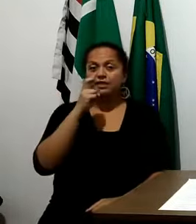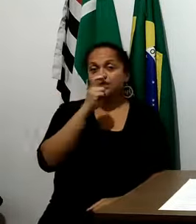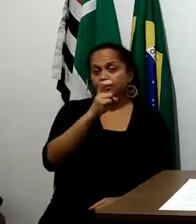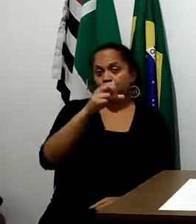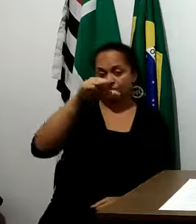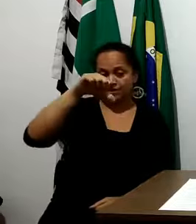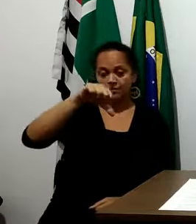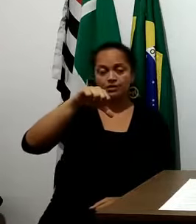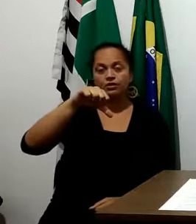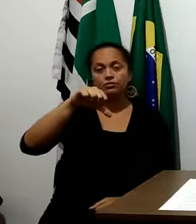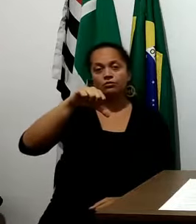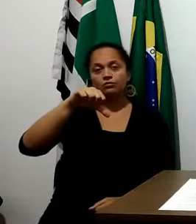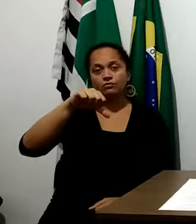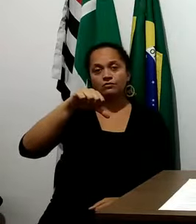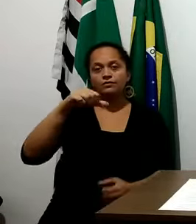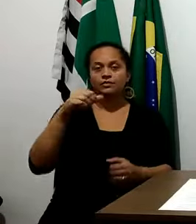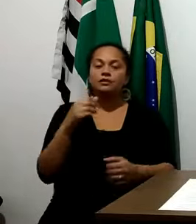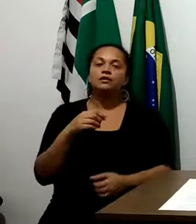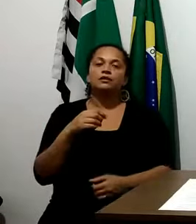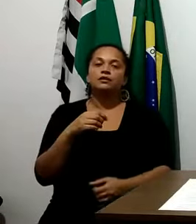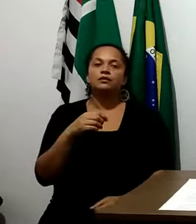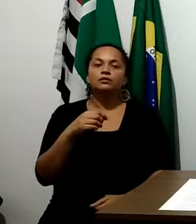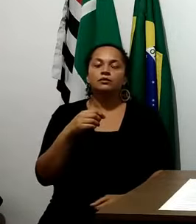59, versículo 1 e 4.